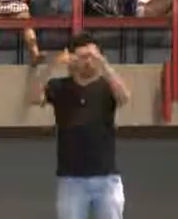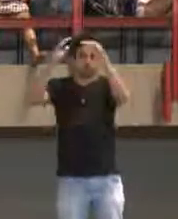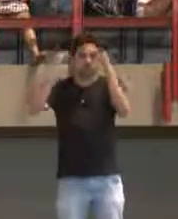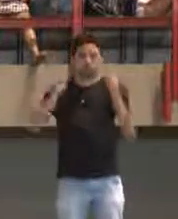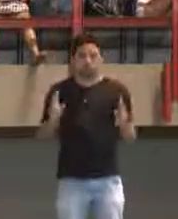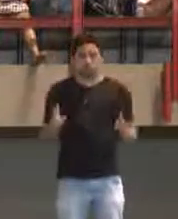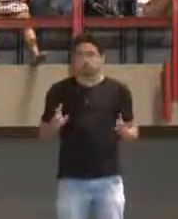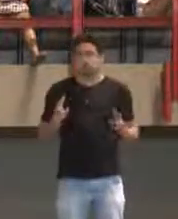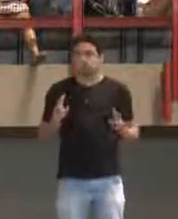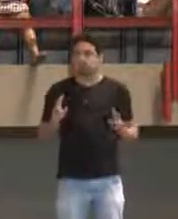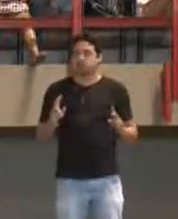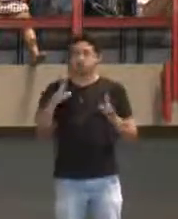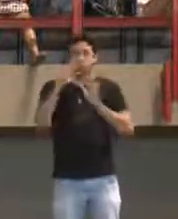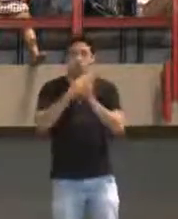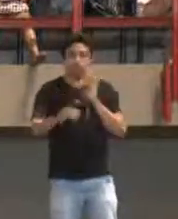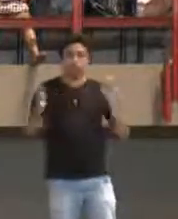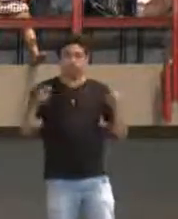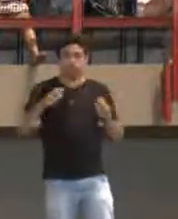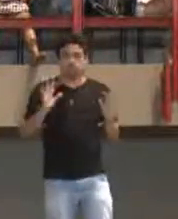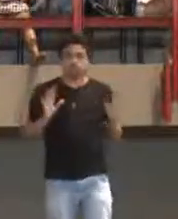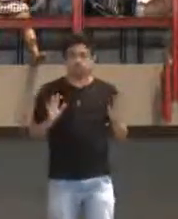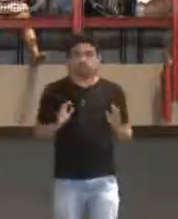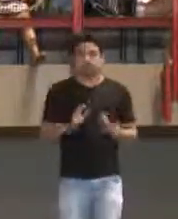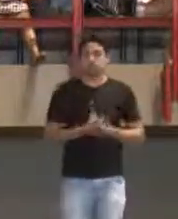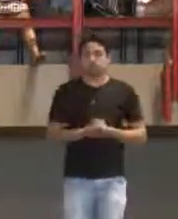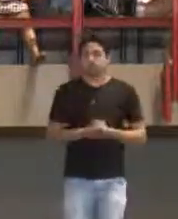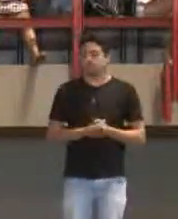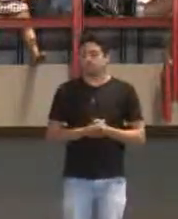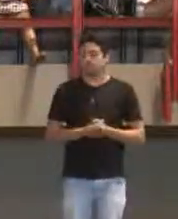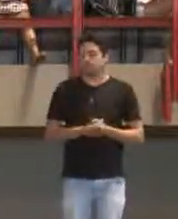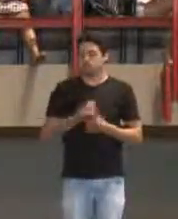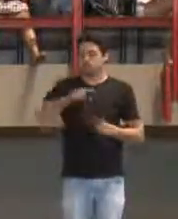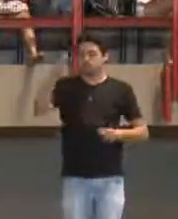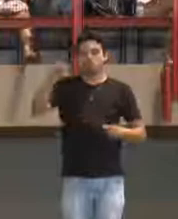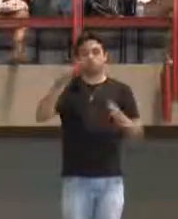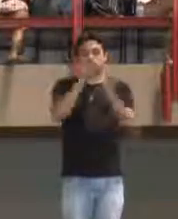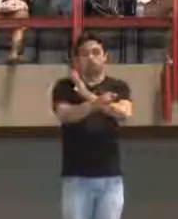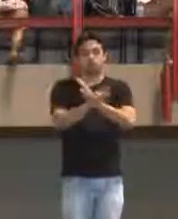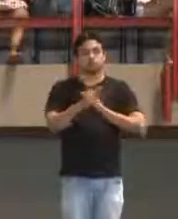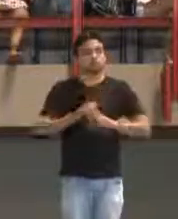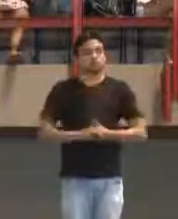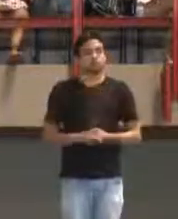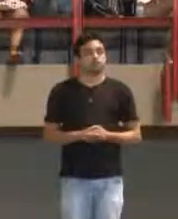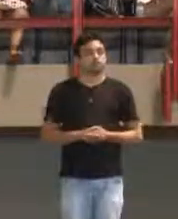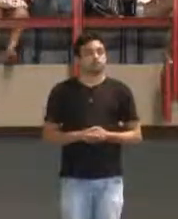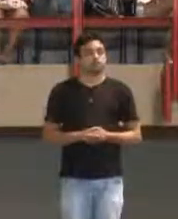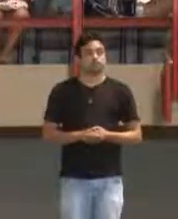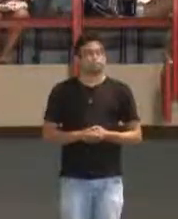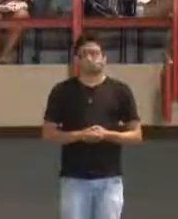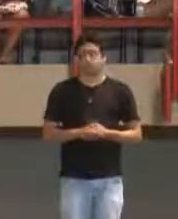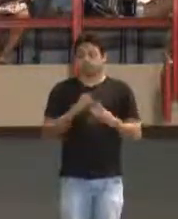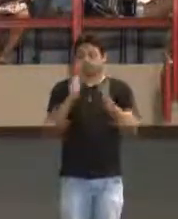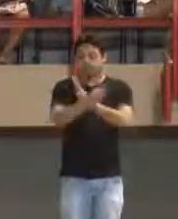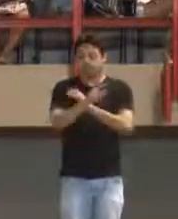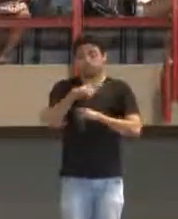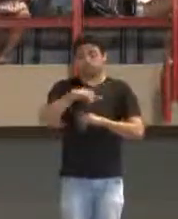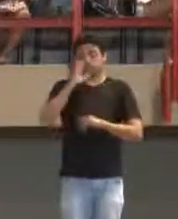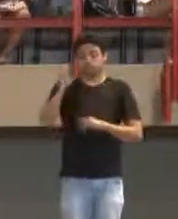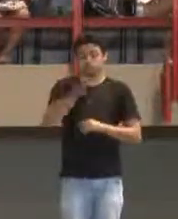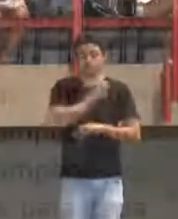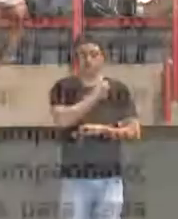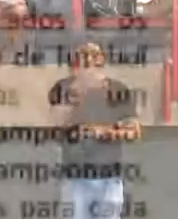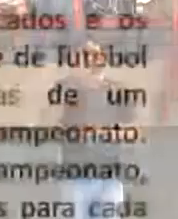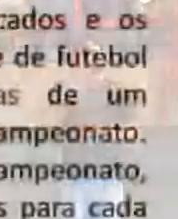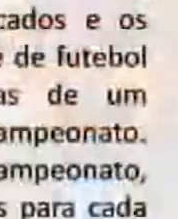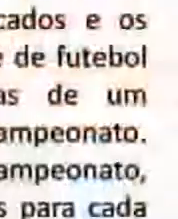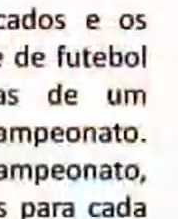Tá legal? Deu para copiar? Vamos escolher outro problema aqui, turma. Esse problema agora é o problema de número